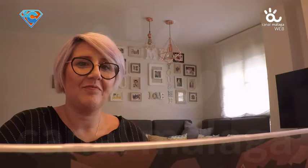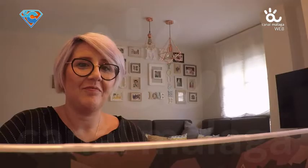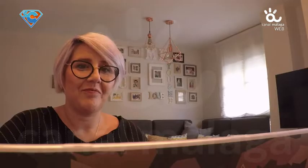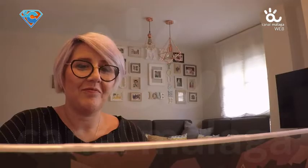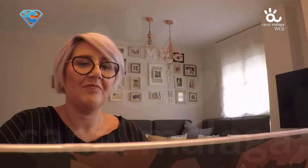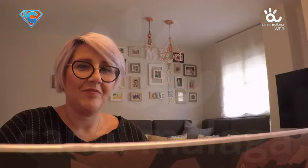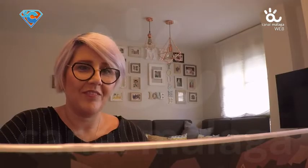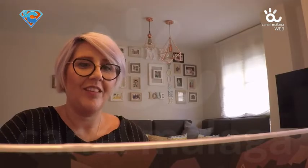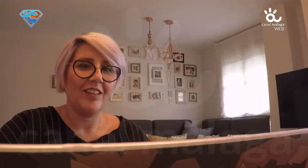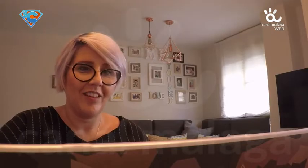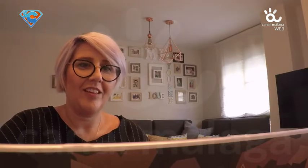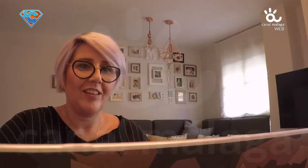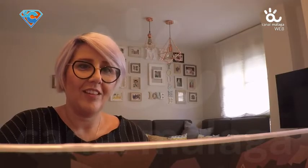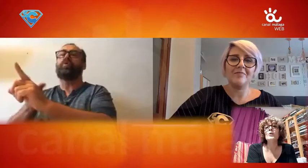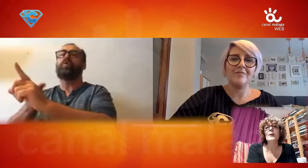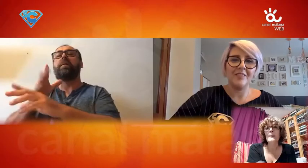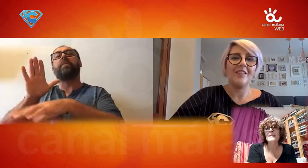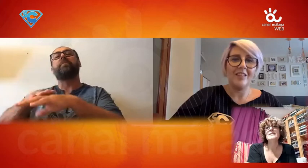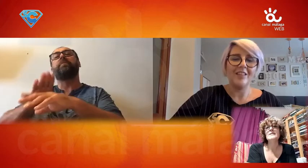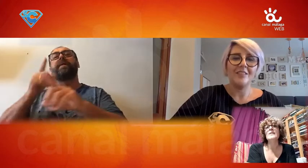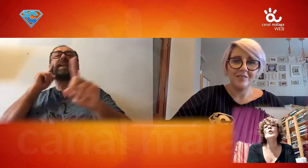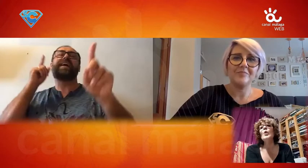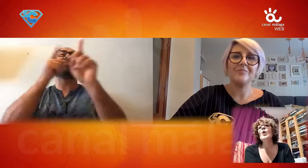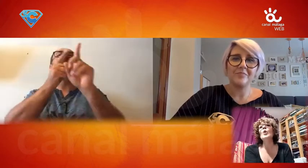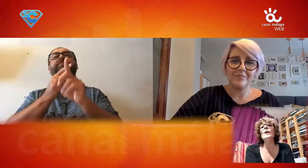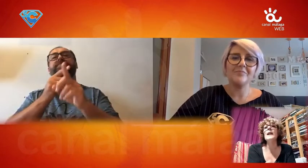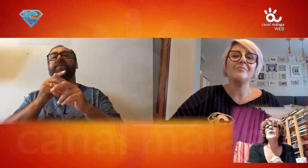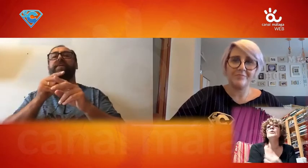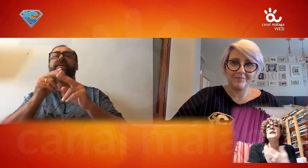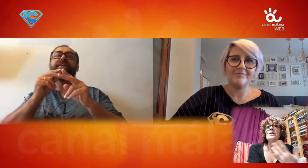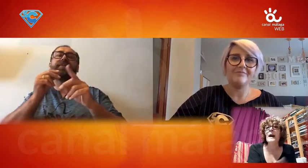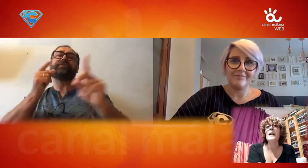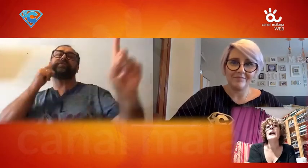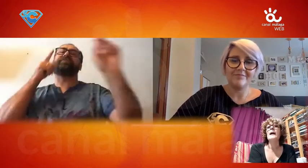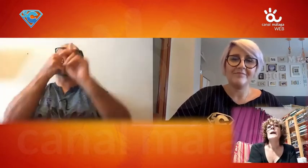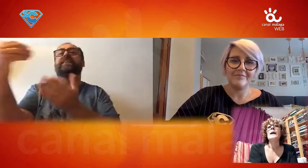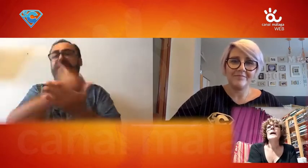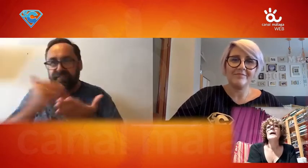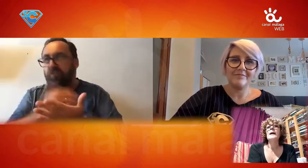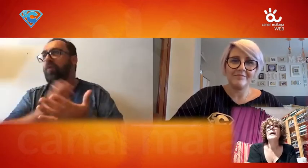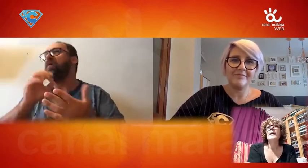respeta la lengua de otros países. No cogerla y utilizarla